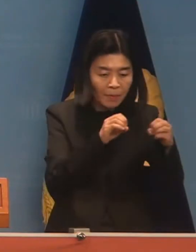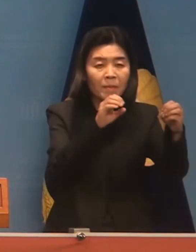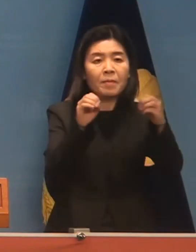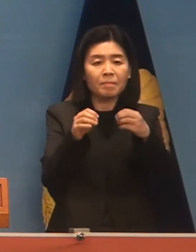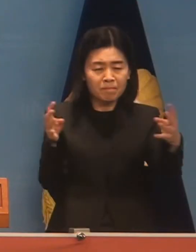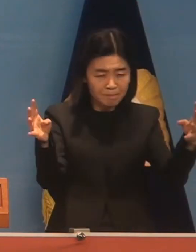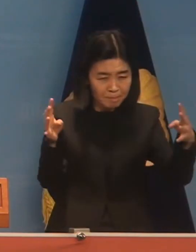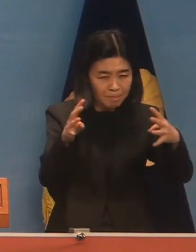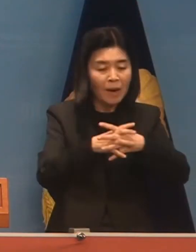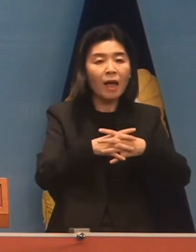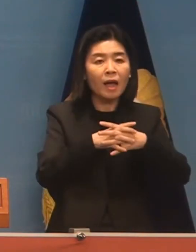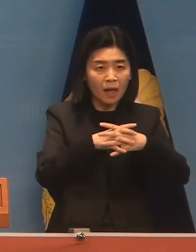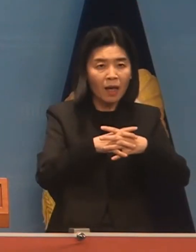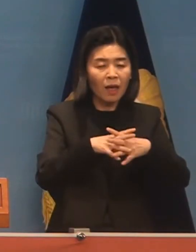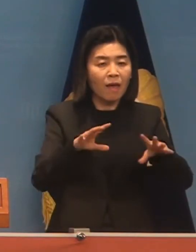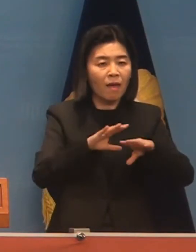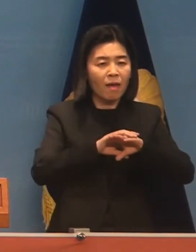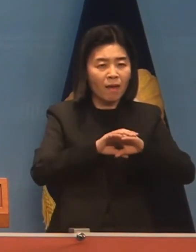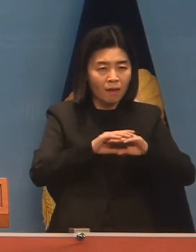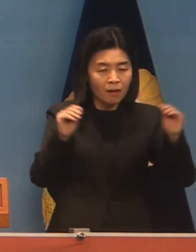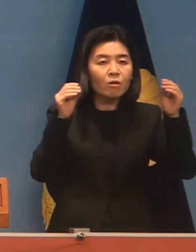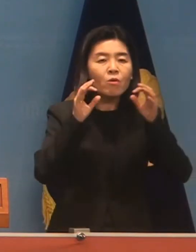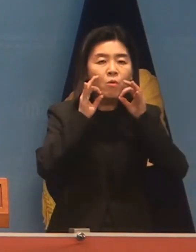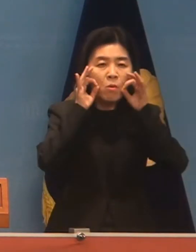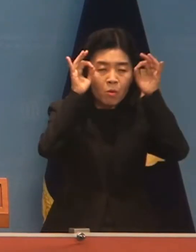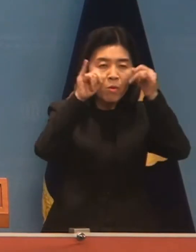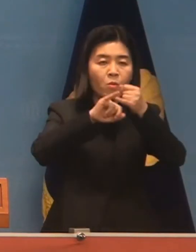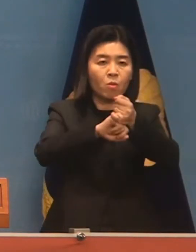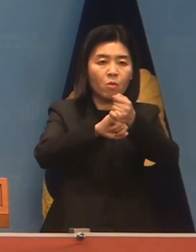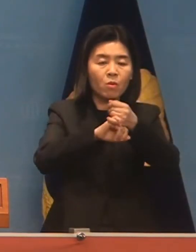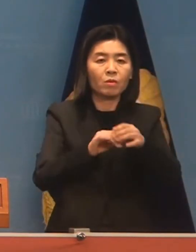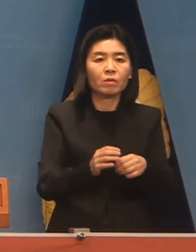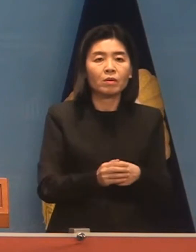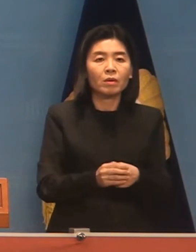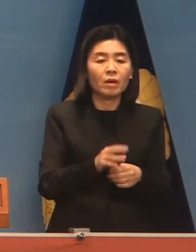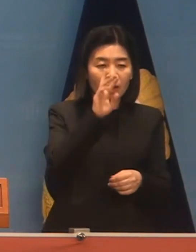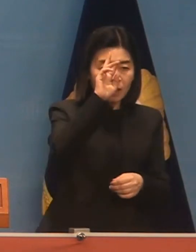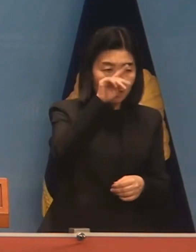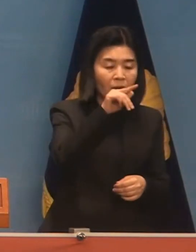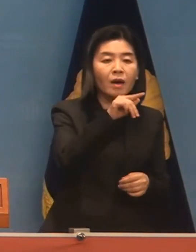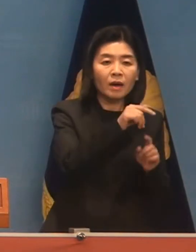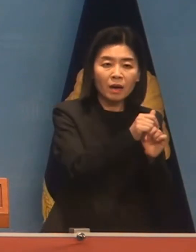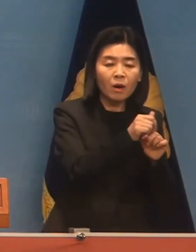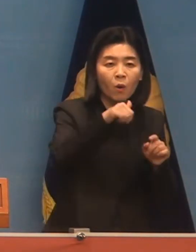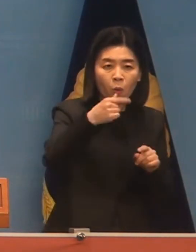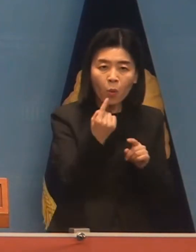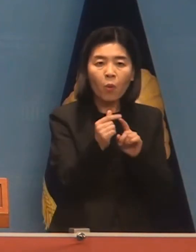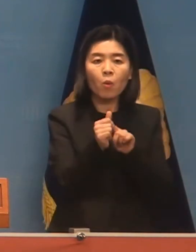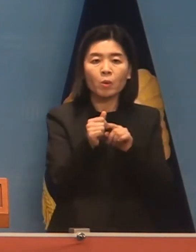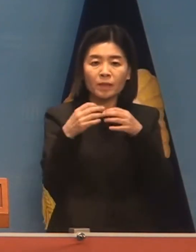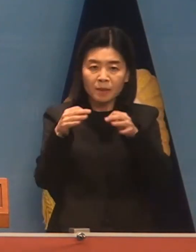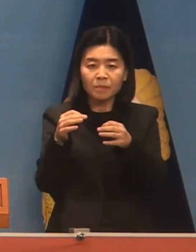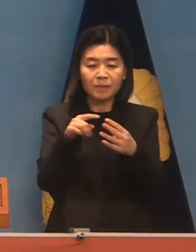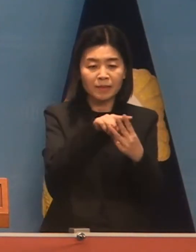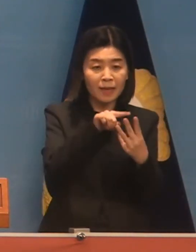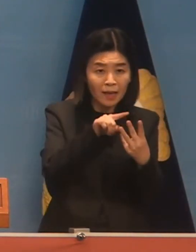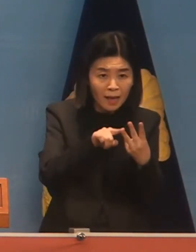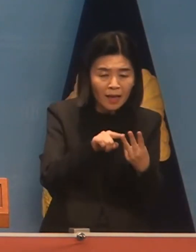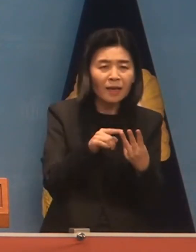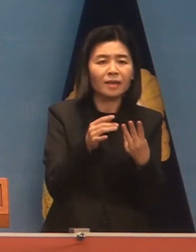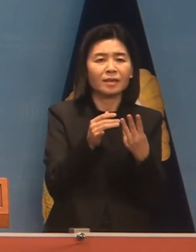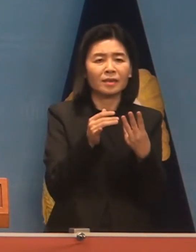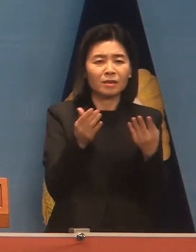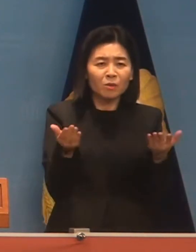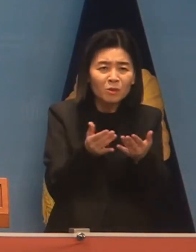통해서 꼭 해결할 수 있도록 최선을 다하겠습니다. 박정희, 고진수, 김영수 세 동지가 이제